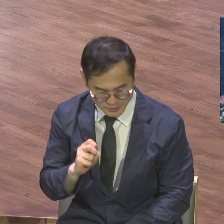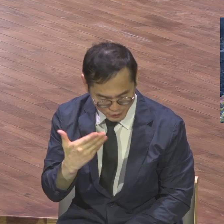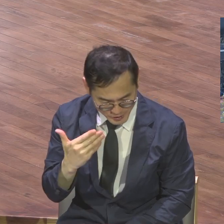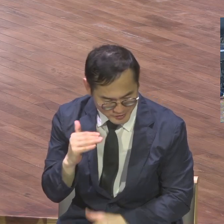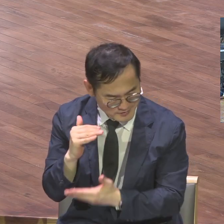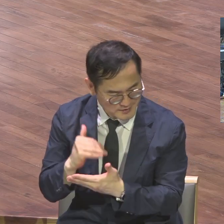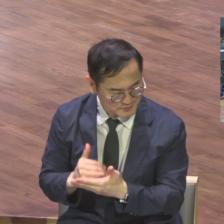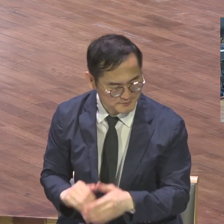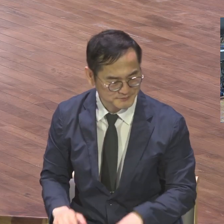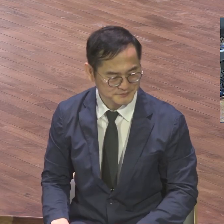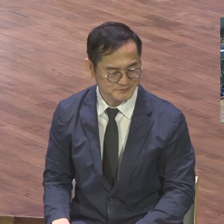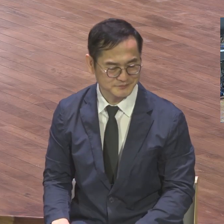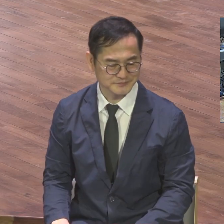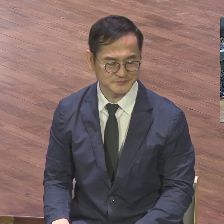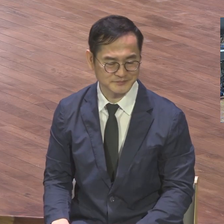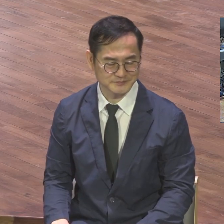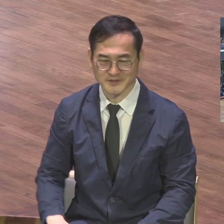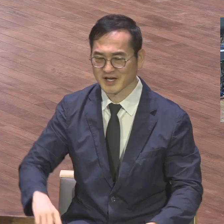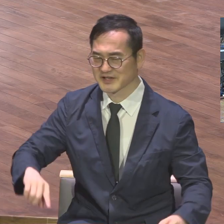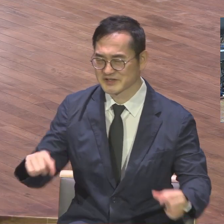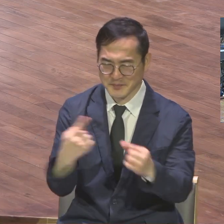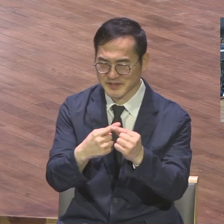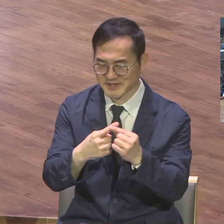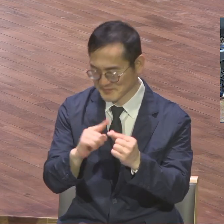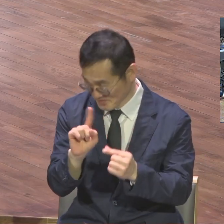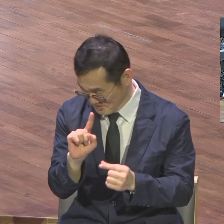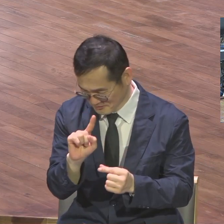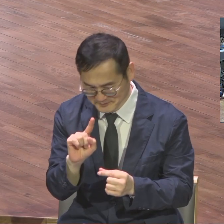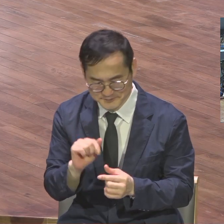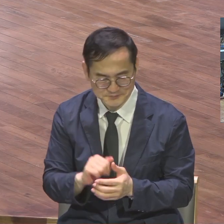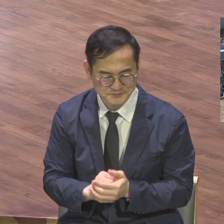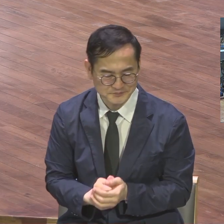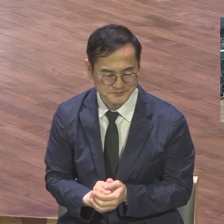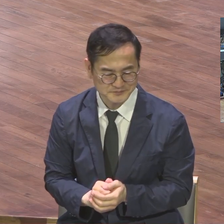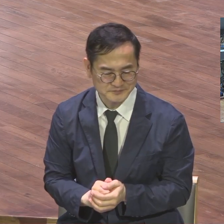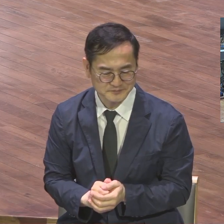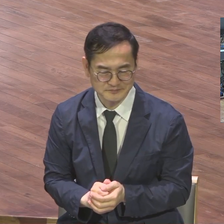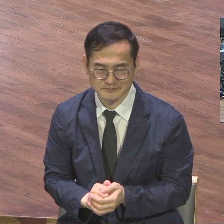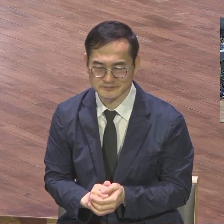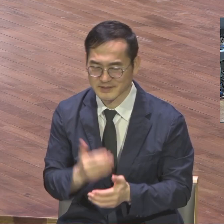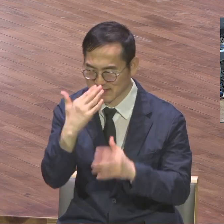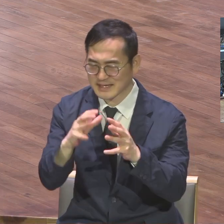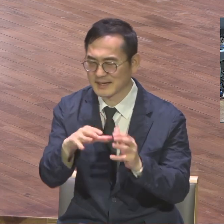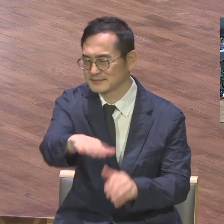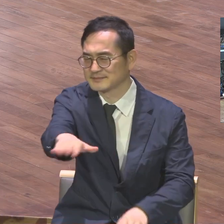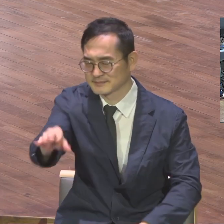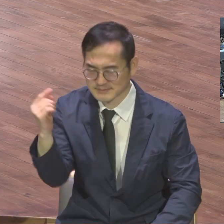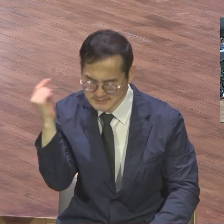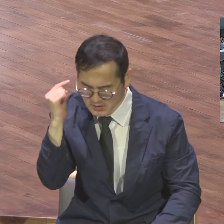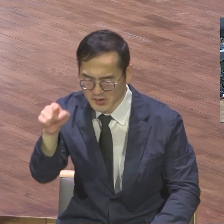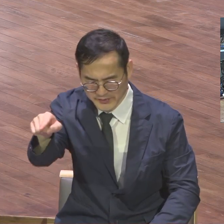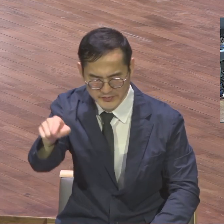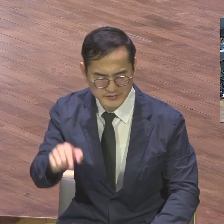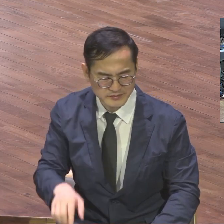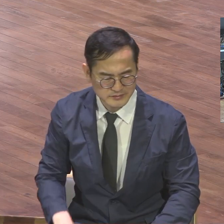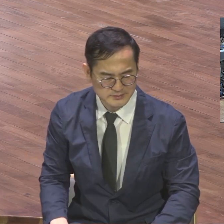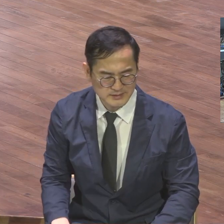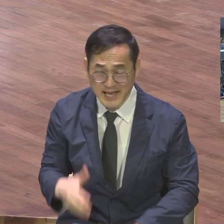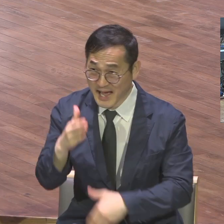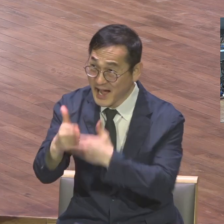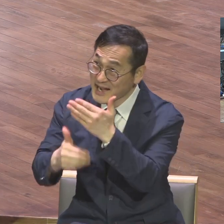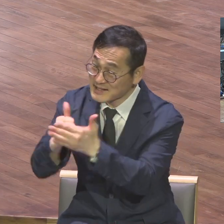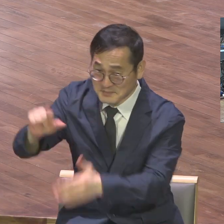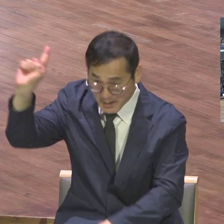29절입니다. 예수께서 대답하시되 첫째는 이것이니 이스라엘아 들으라. 주 곧 우리 하나님은